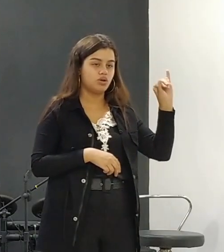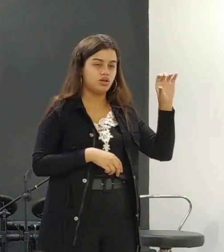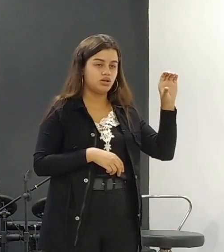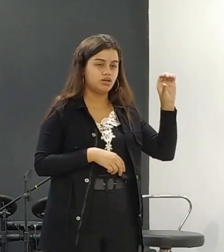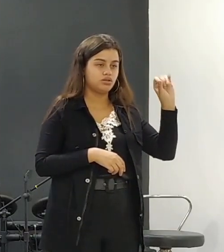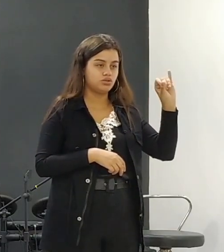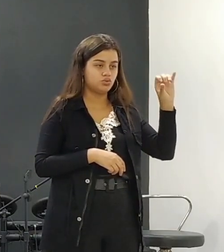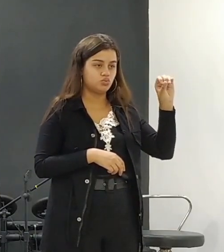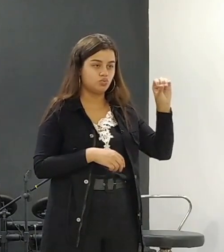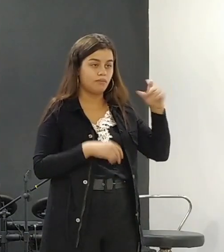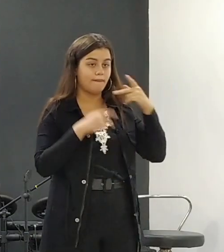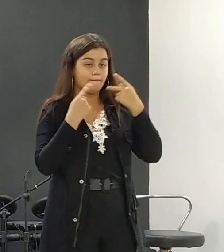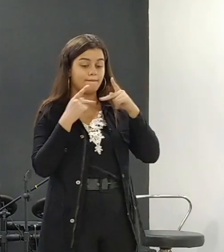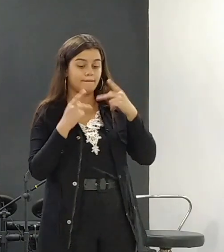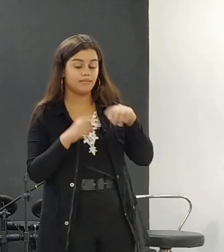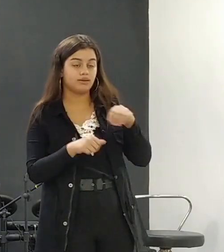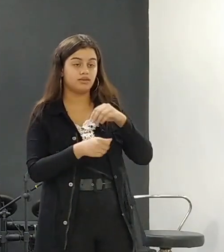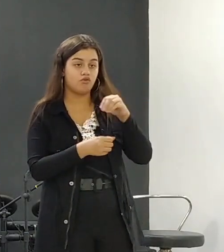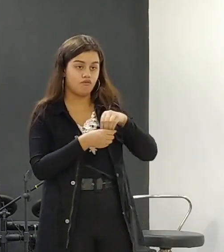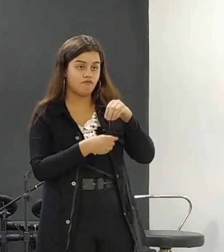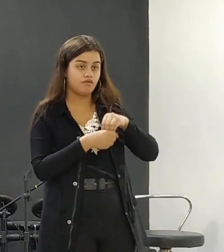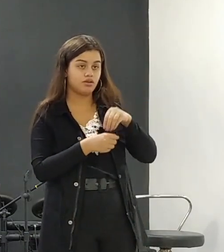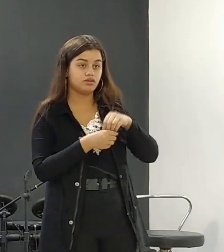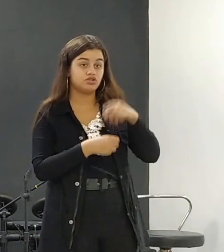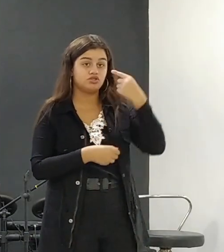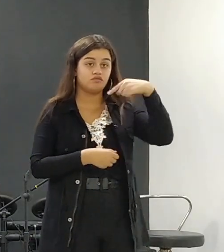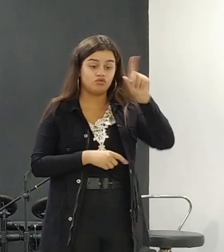não. Deus seja louvado pela vida do nosso irmão Maurício.